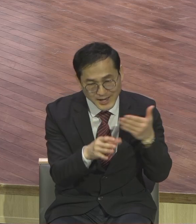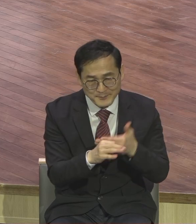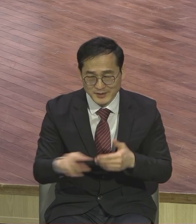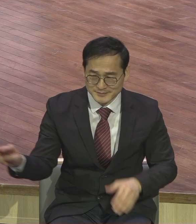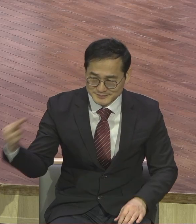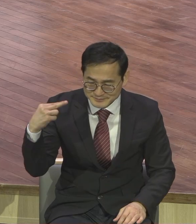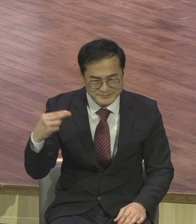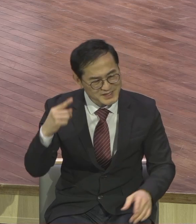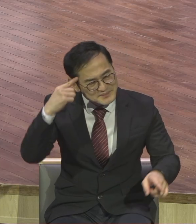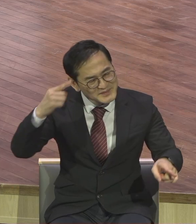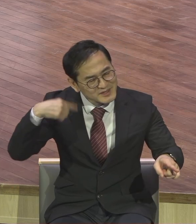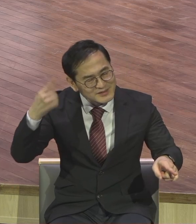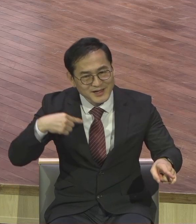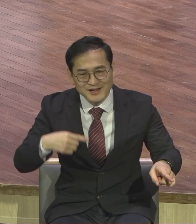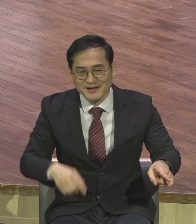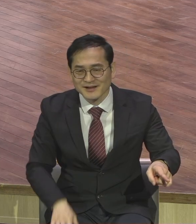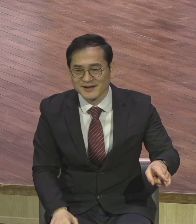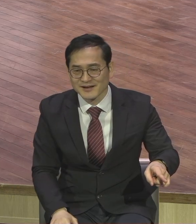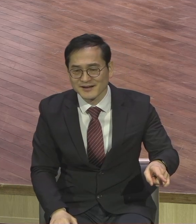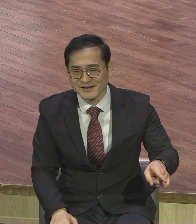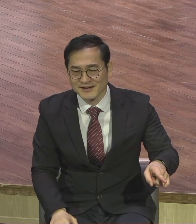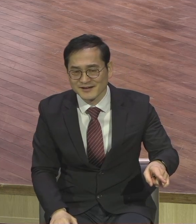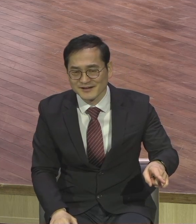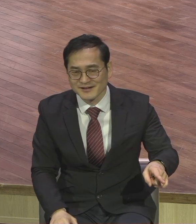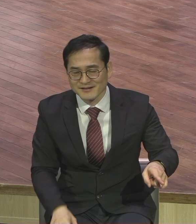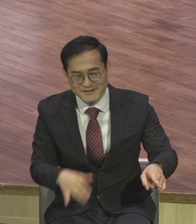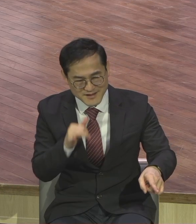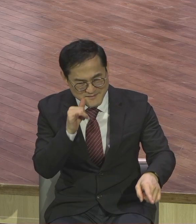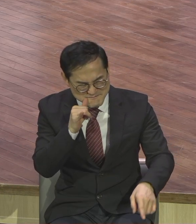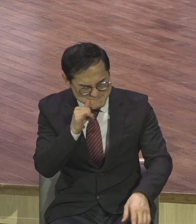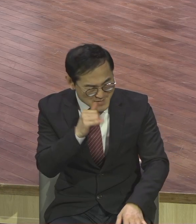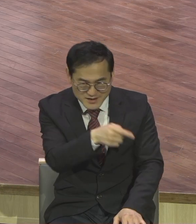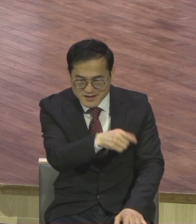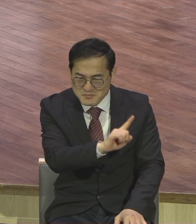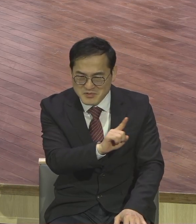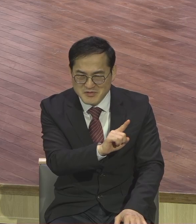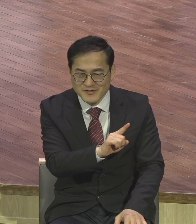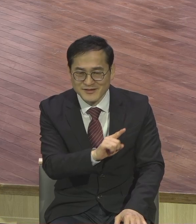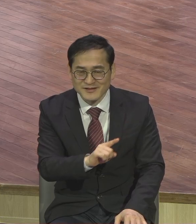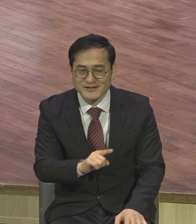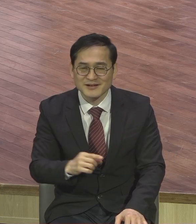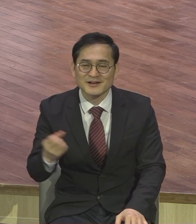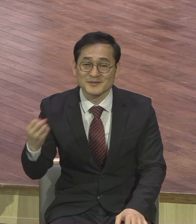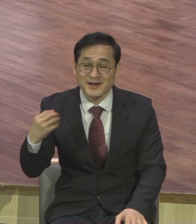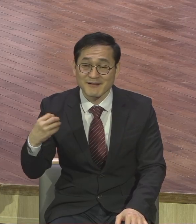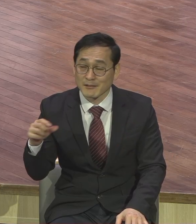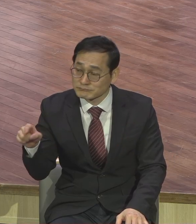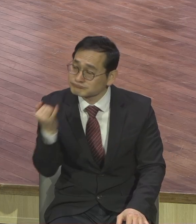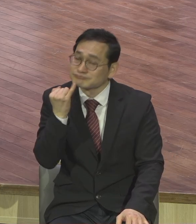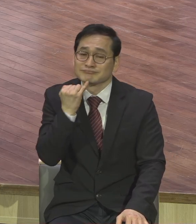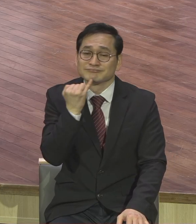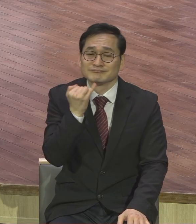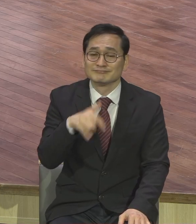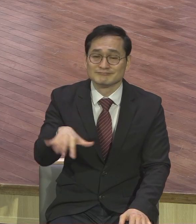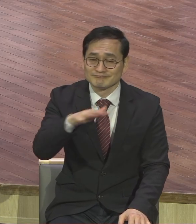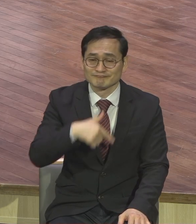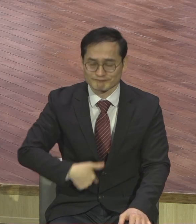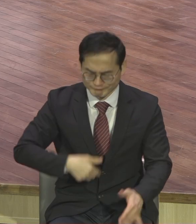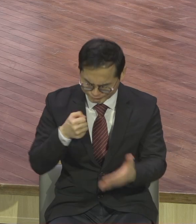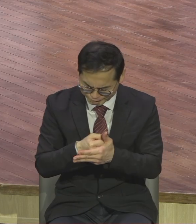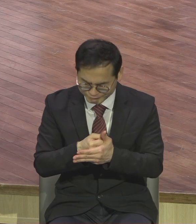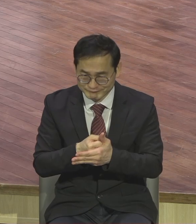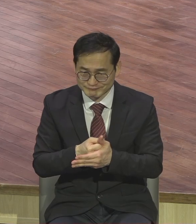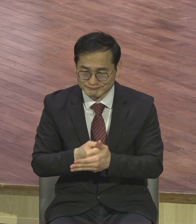이런 사도 바울의 복음 24 열정이 2022년 영계 모든 성도들 전 삶